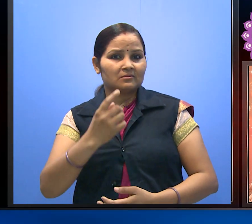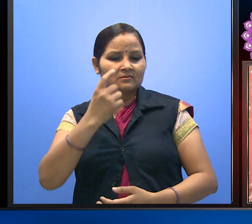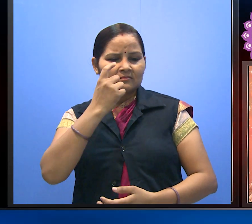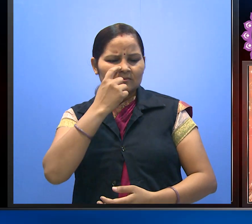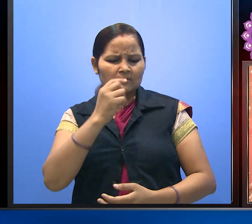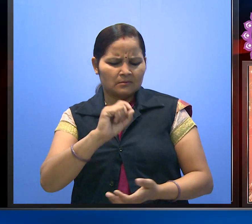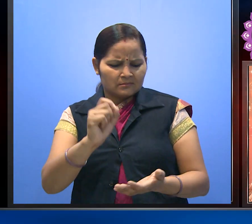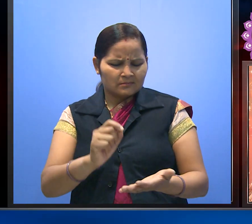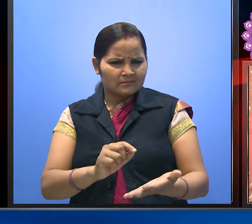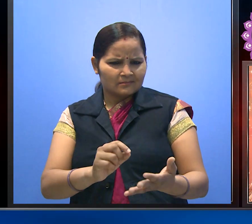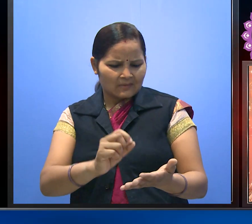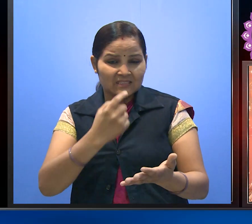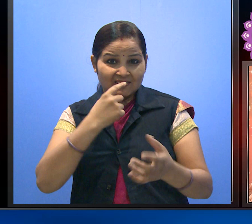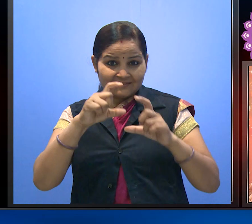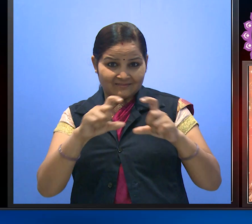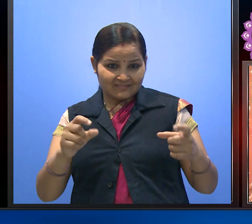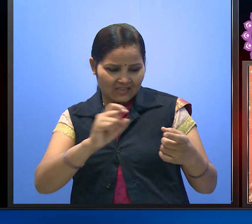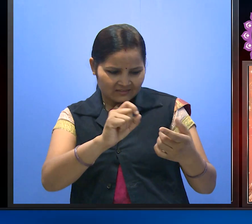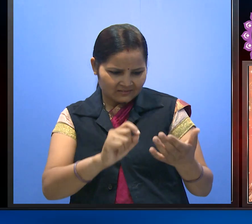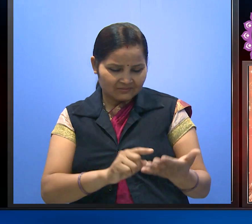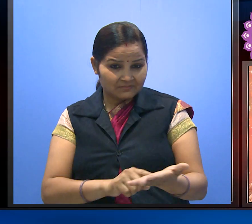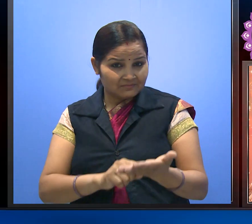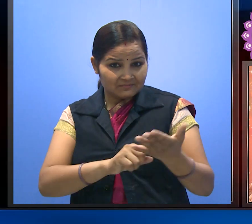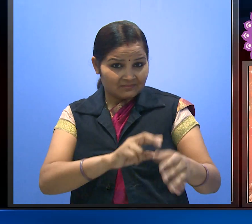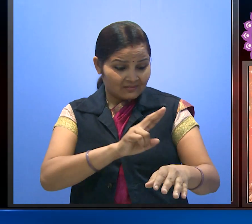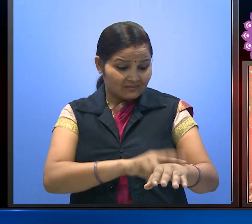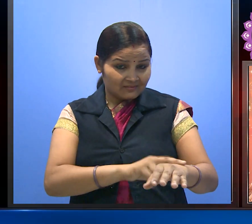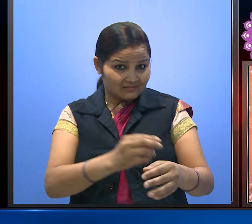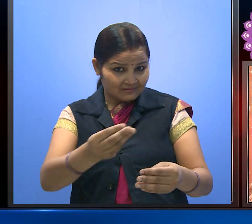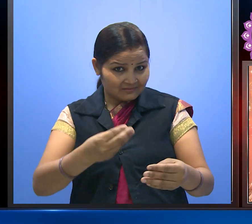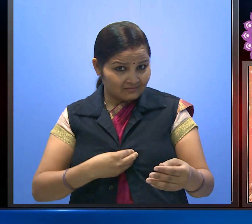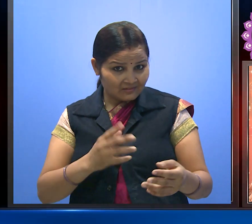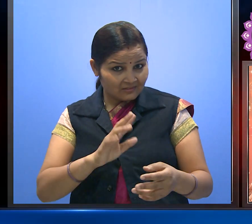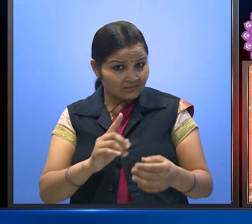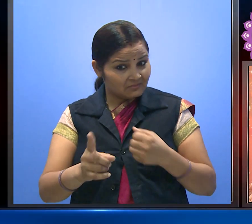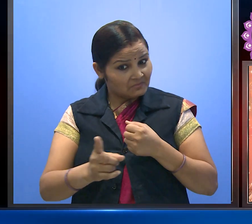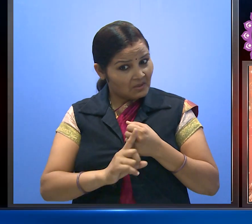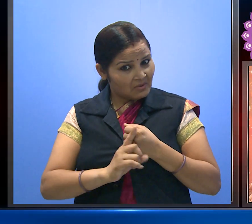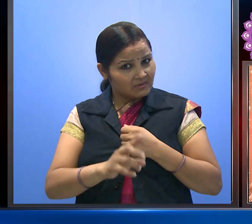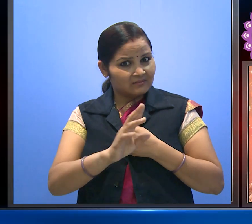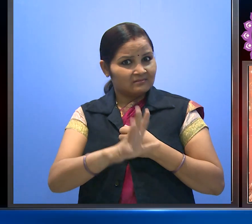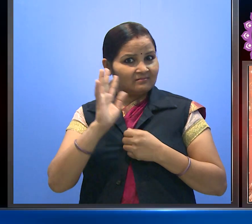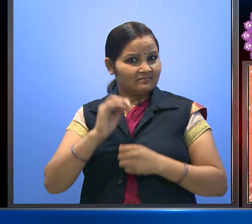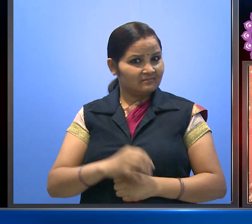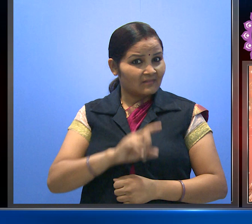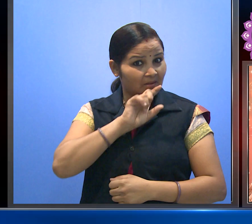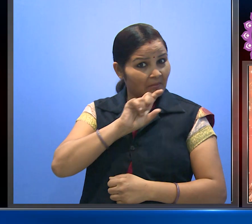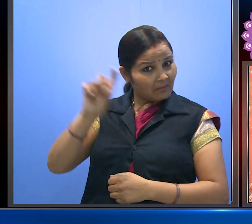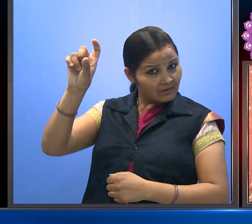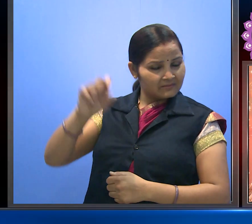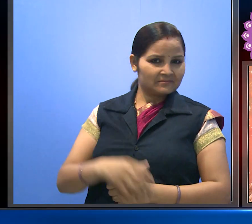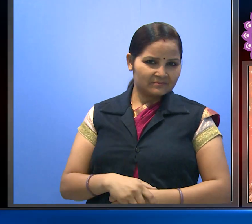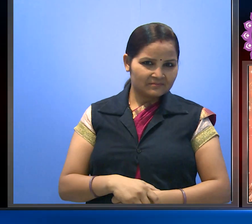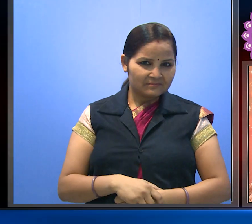ने लिख करके दिया कि ये घड़ी हमें दे दो, नहीं तो इस प्रकार से हम आपकी शिकायत